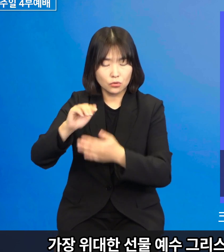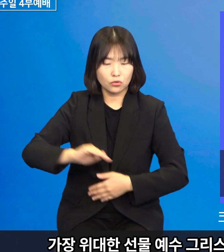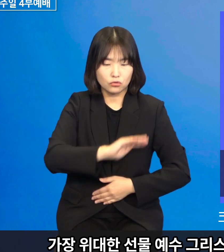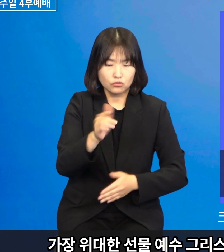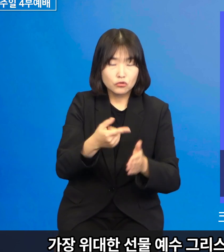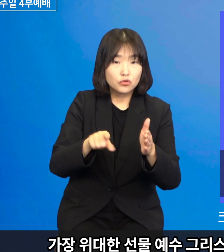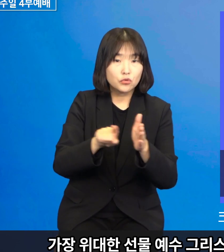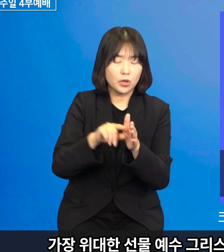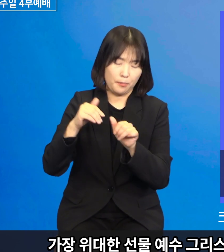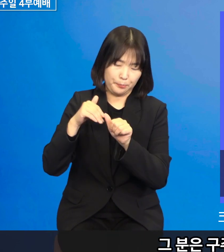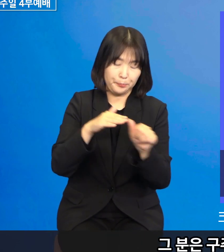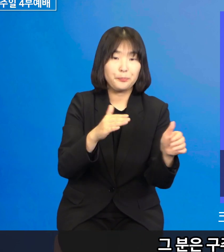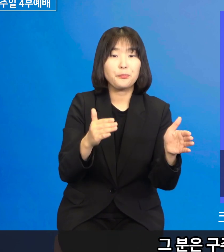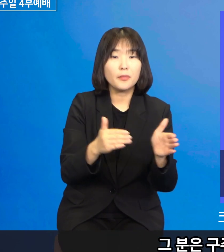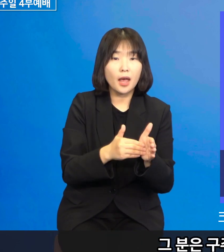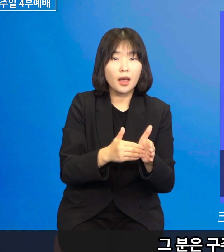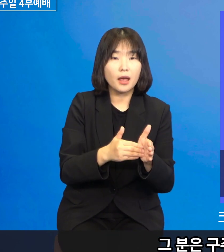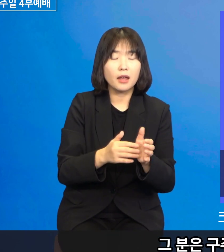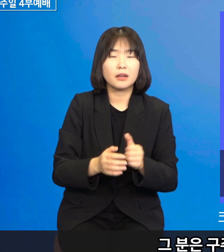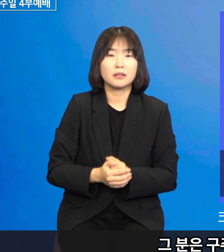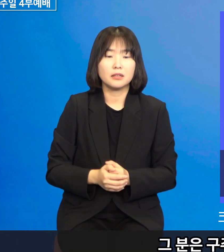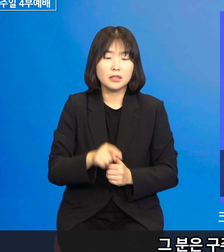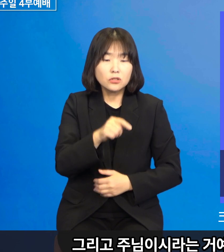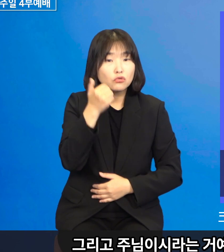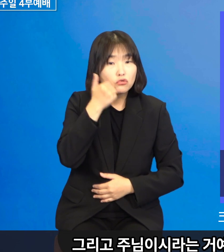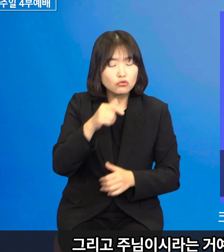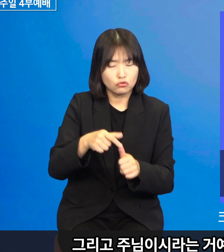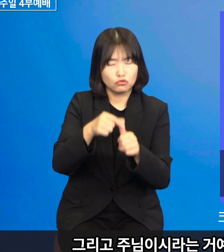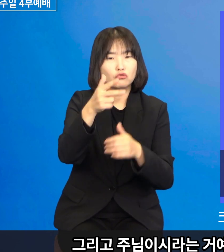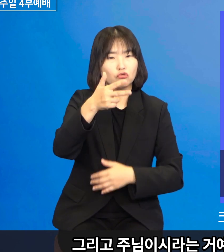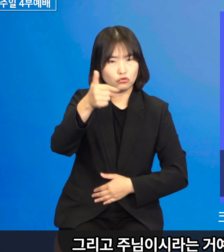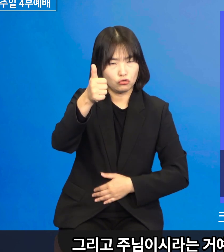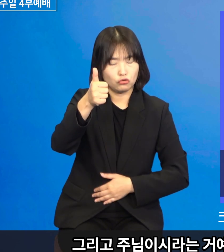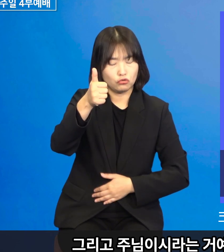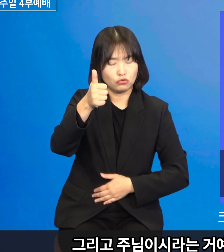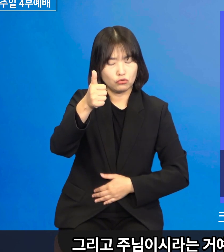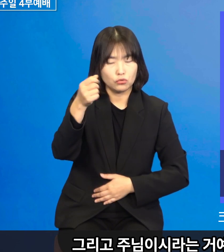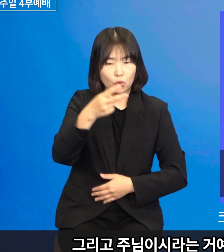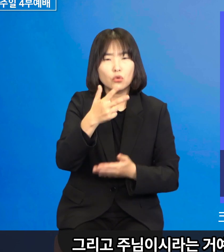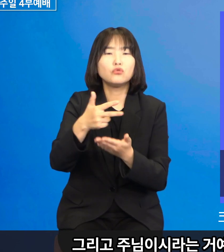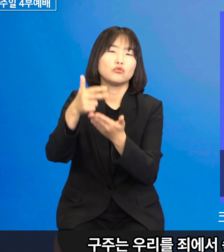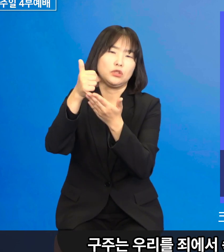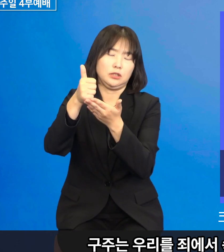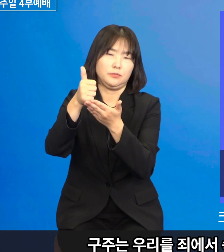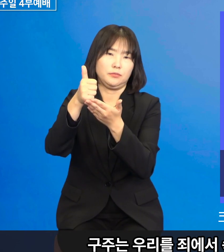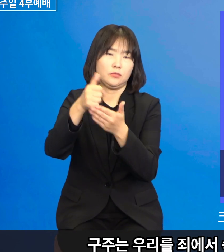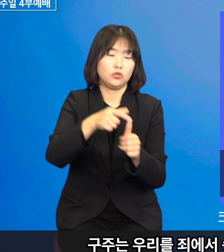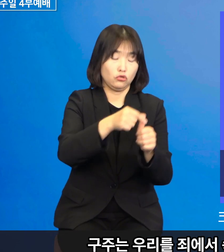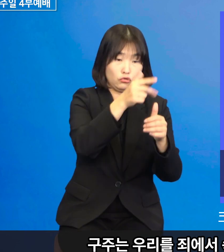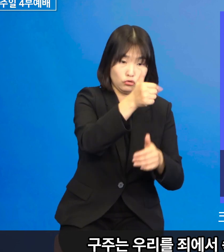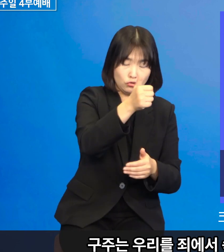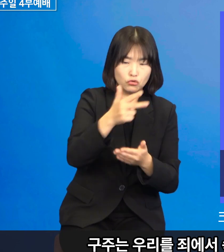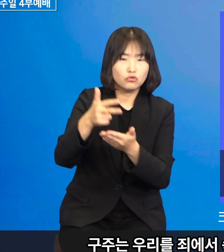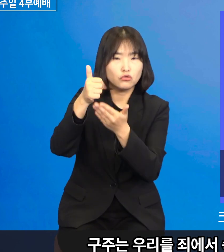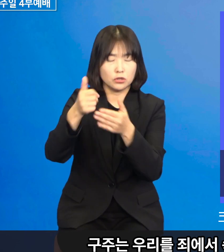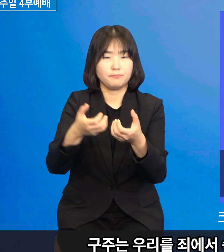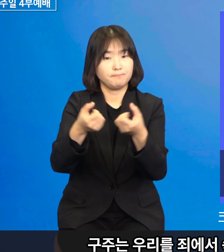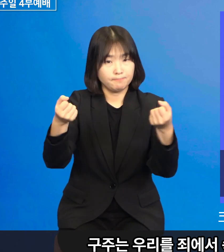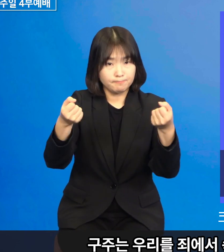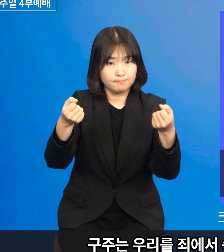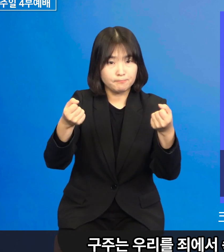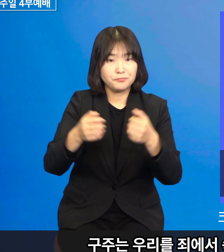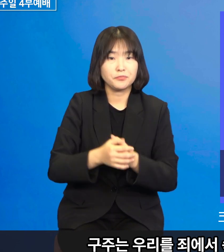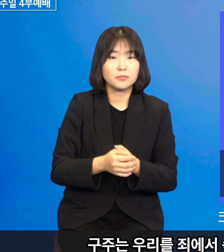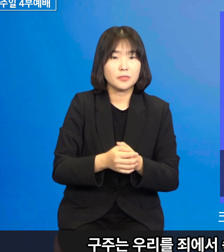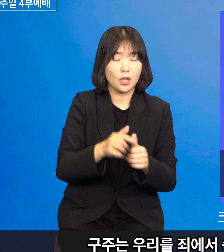위해서 보내주셨는데 그분은 구주라는 겁니다. 그리고 주님이시라는 거예요. 두 개를 구분하고 있어요. 구주는 우리를 죄에서,